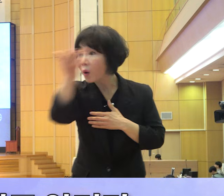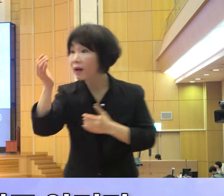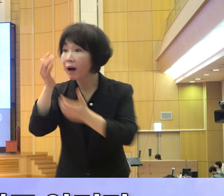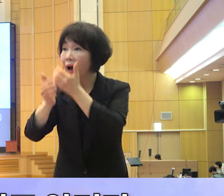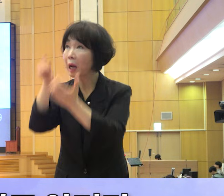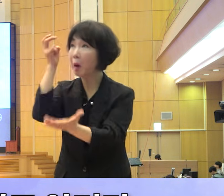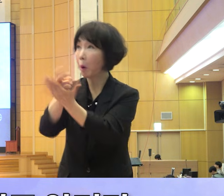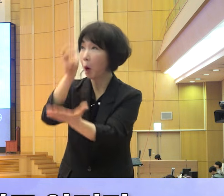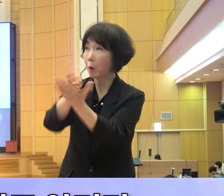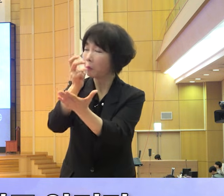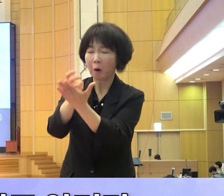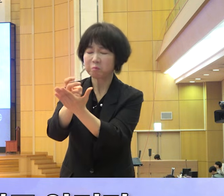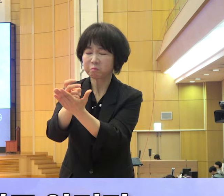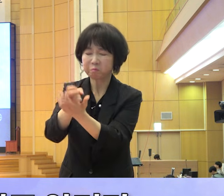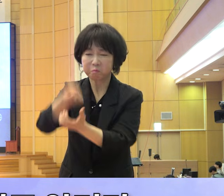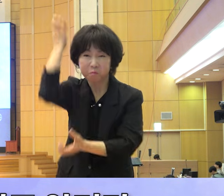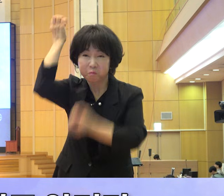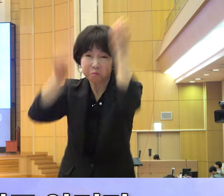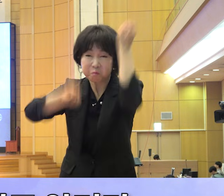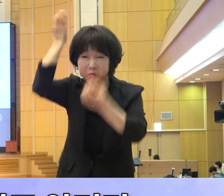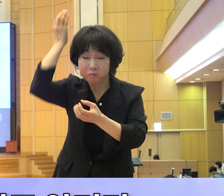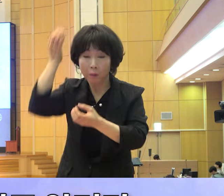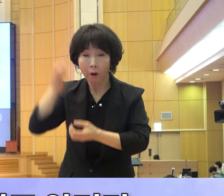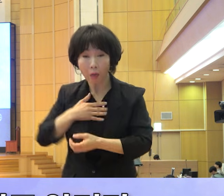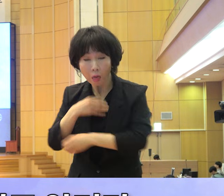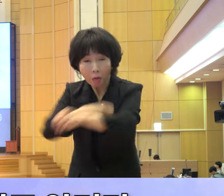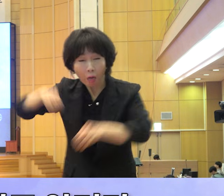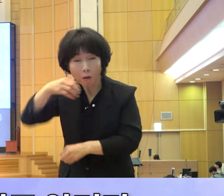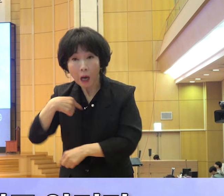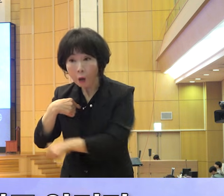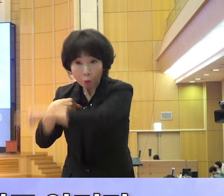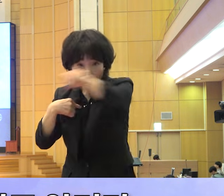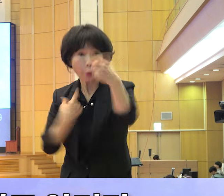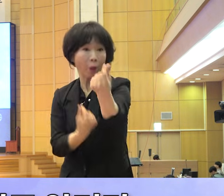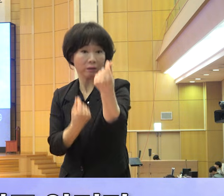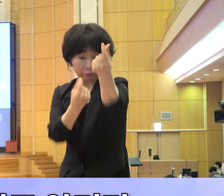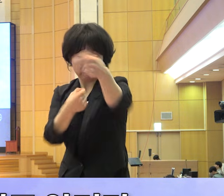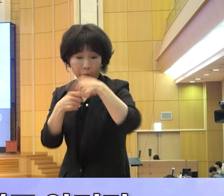잊었으니 나도 내 자녀들을 잊어버리리라 그랬어요.